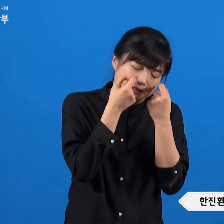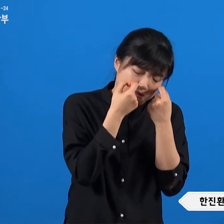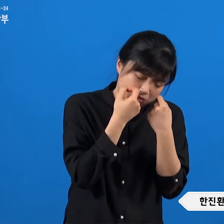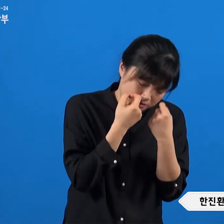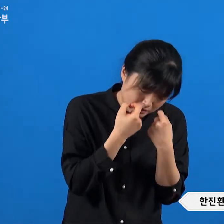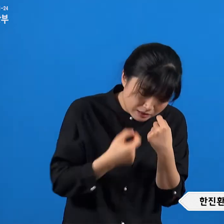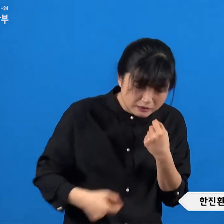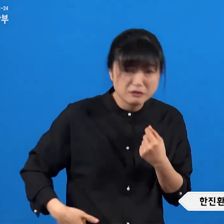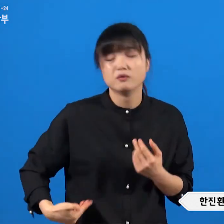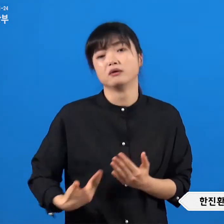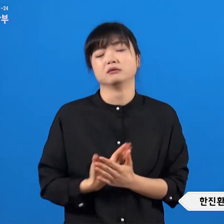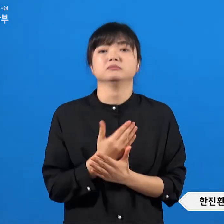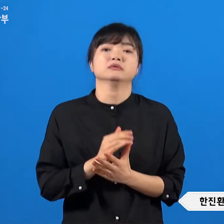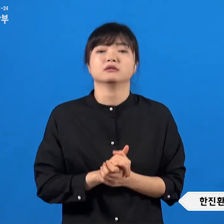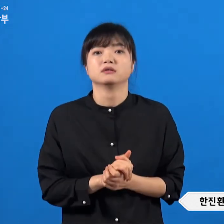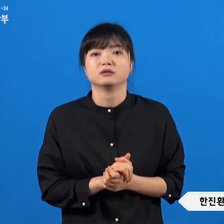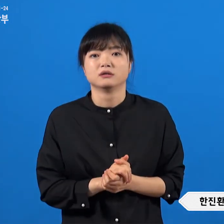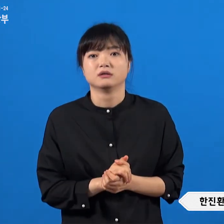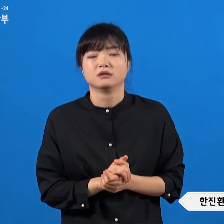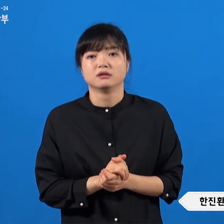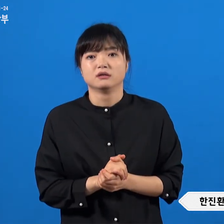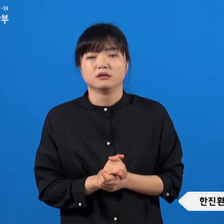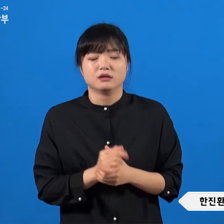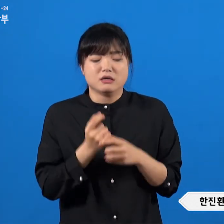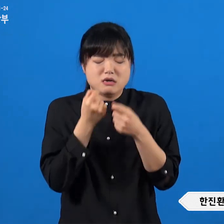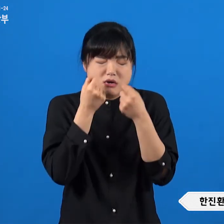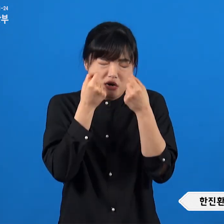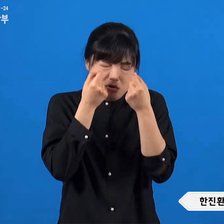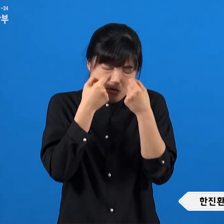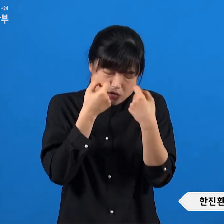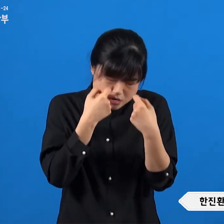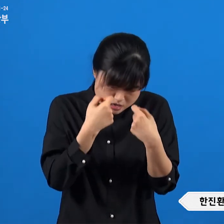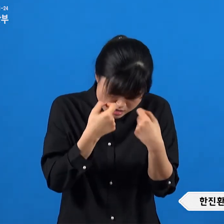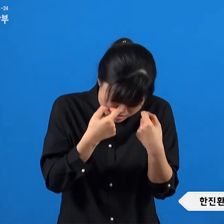했습니다. 얼마나 그렇게 울었을까?